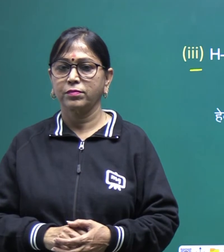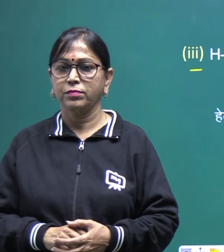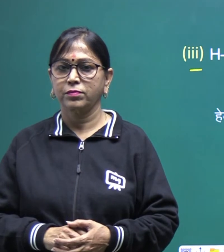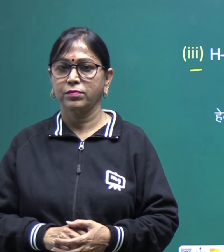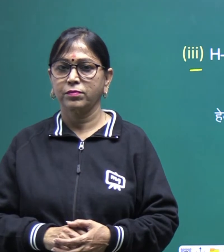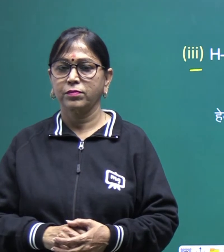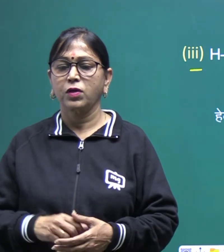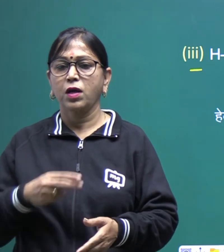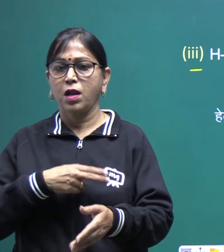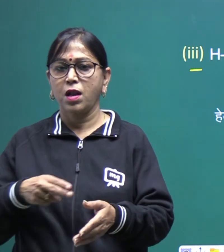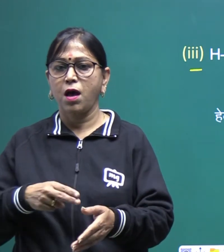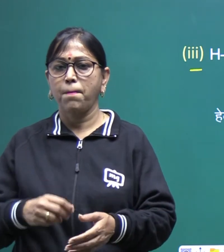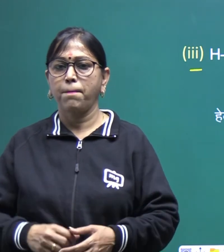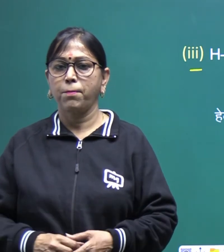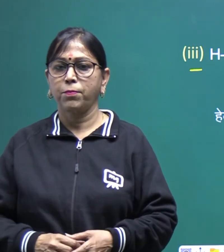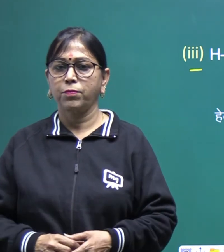का नाम